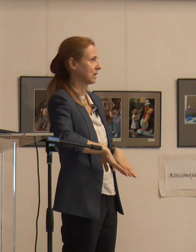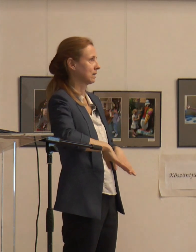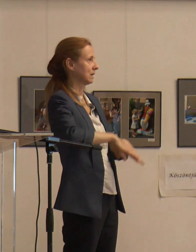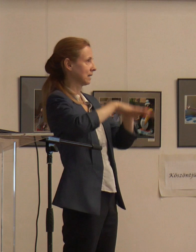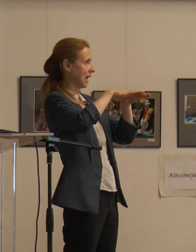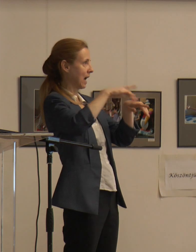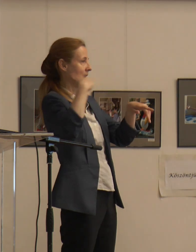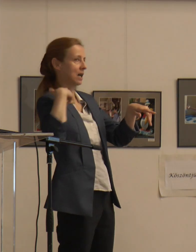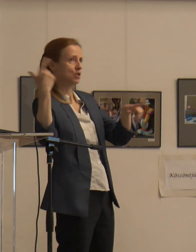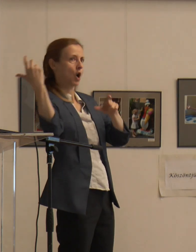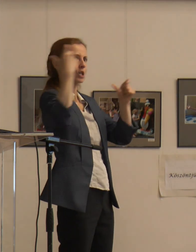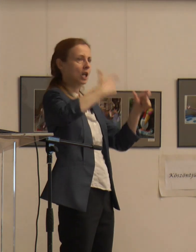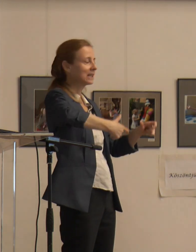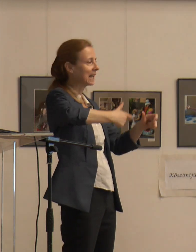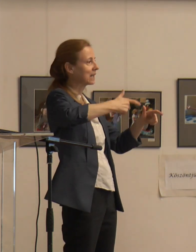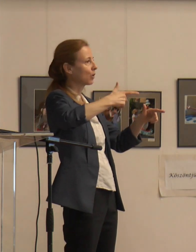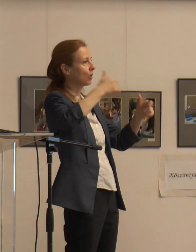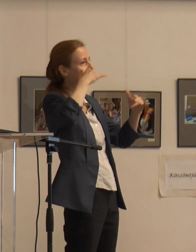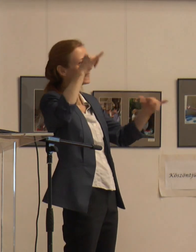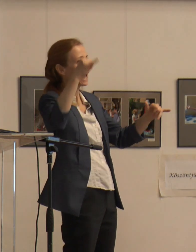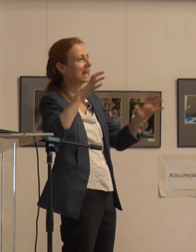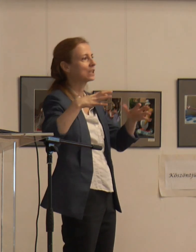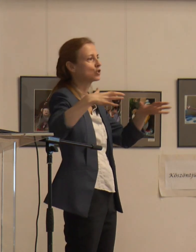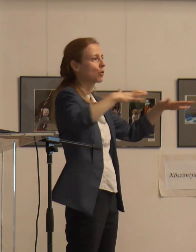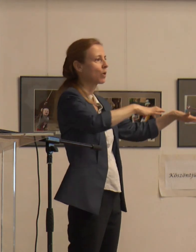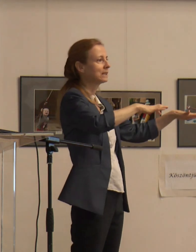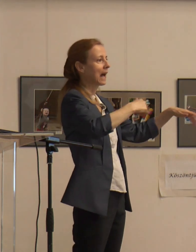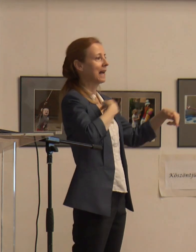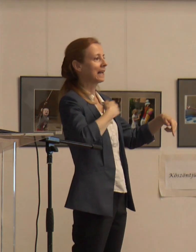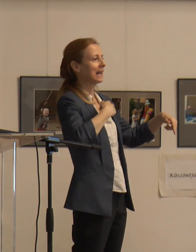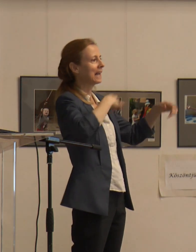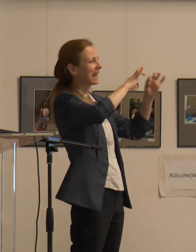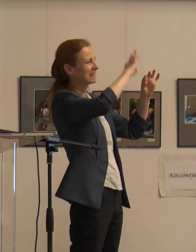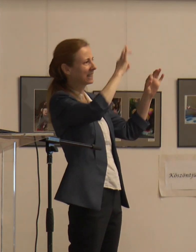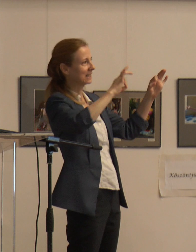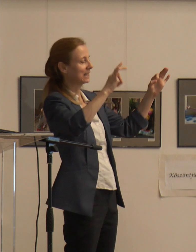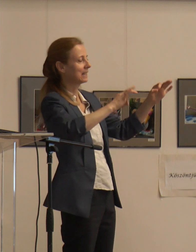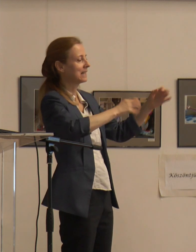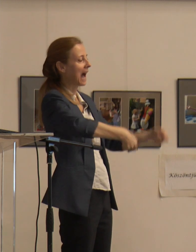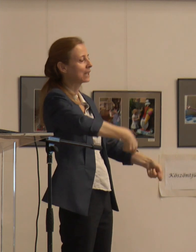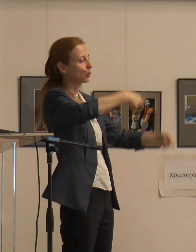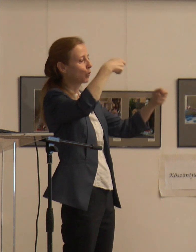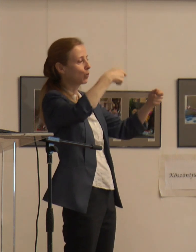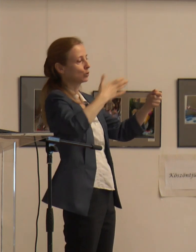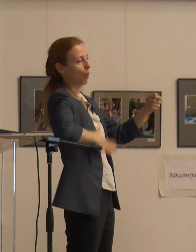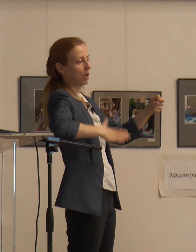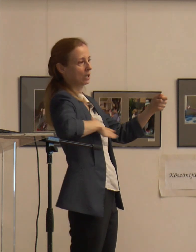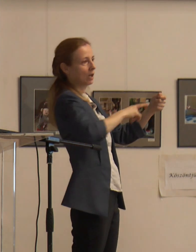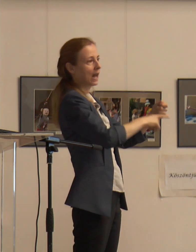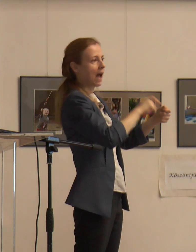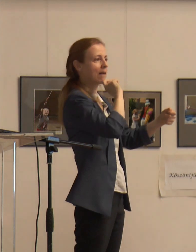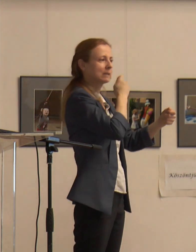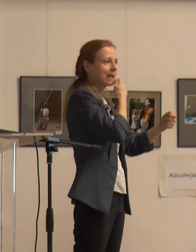a hazatérő tehéncsordák estékén kergeték. Én a nárkú forralánál húztam meg magamat, s